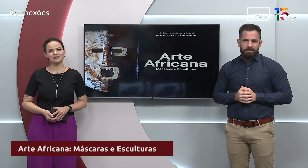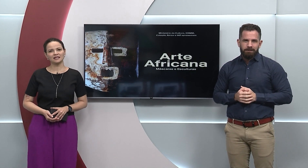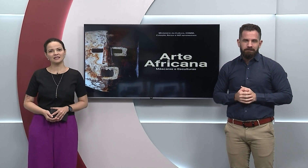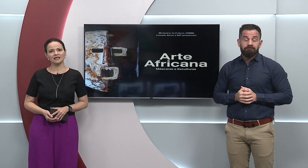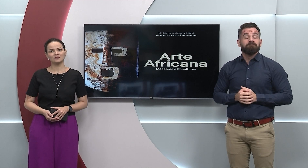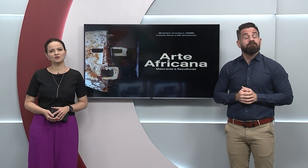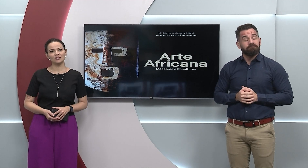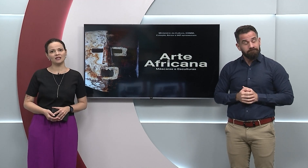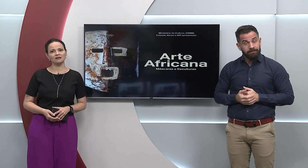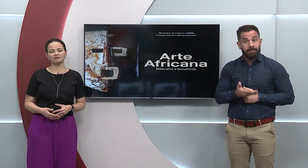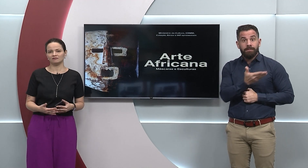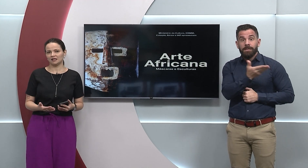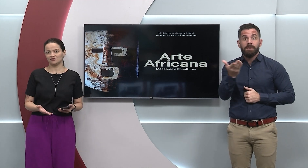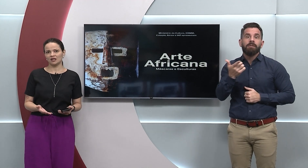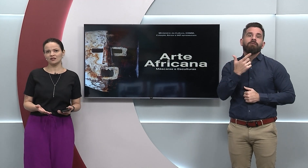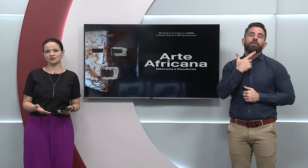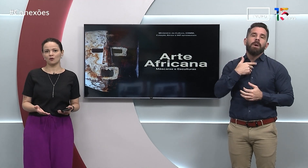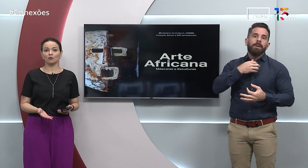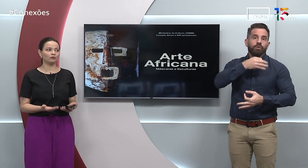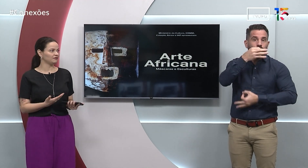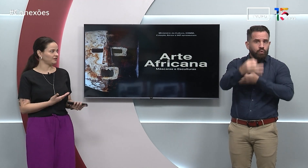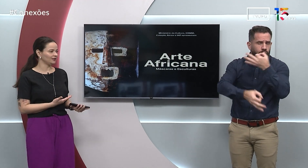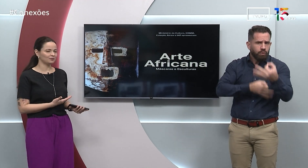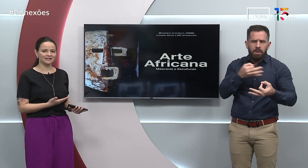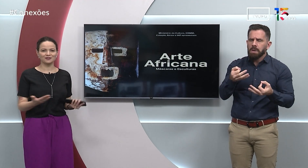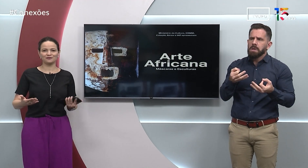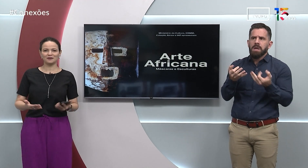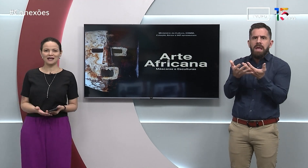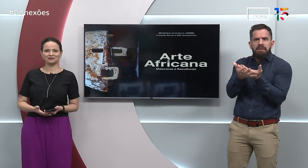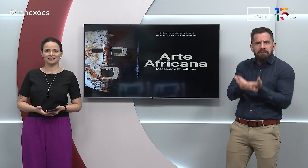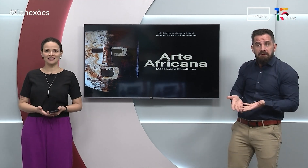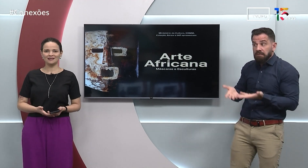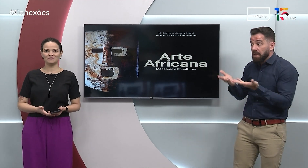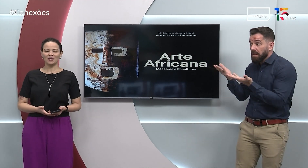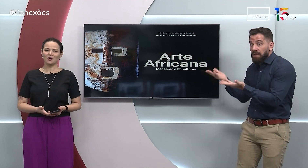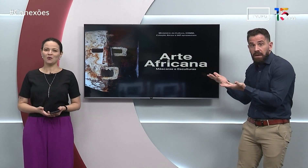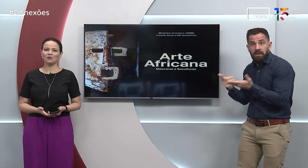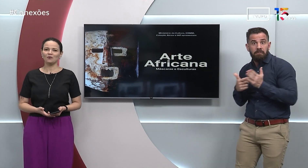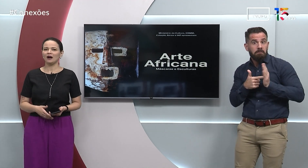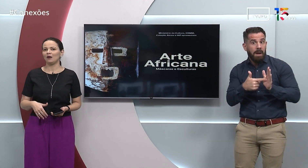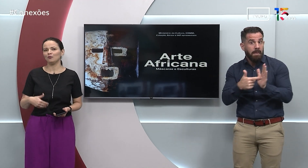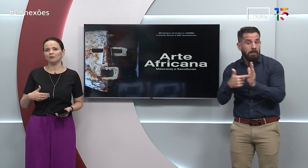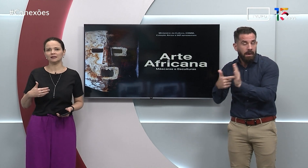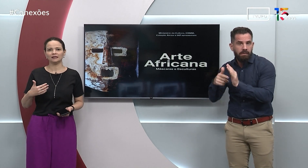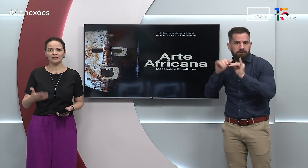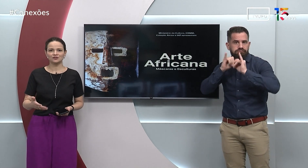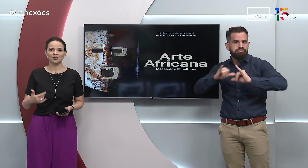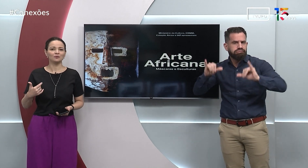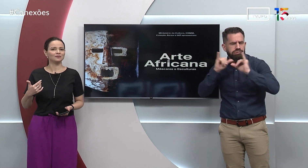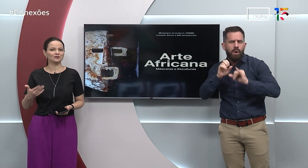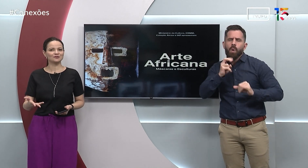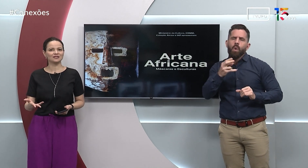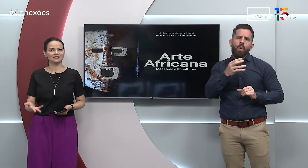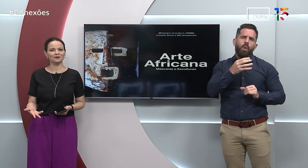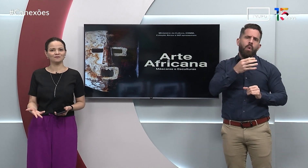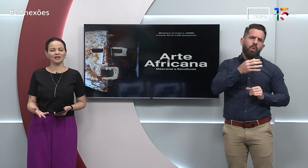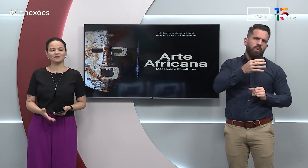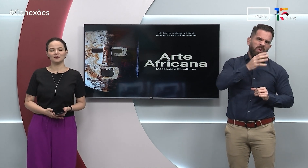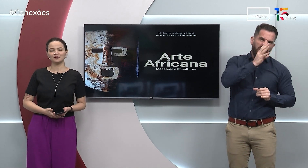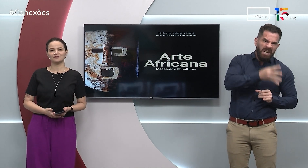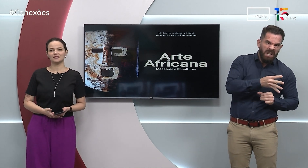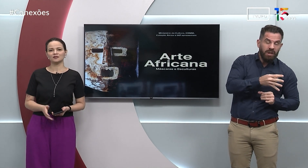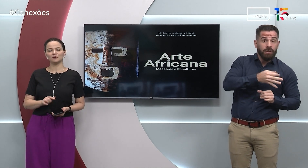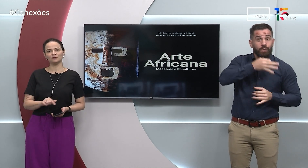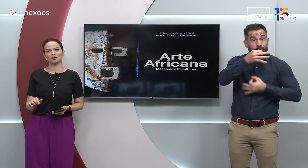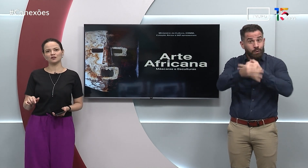Bom, e se você quiser sugerir para a gente algum evento para ser divulgado aqui, ou alguma crítica, alguma sugestão,